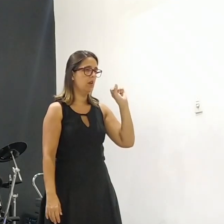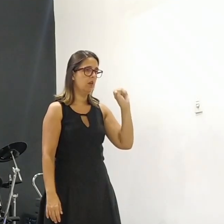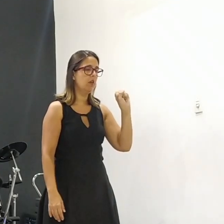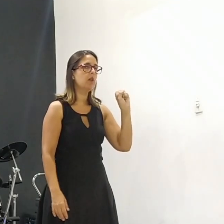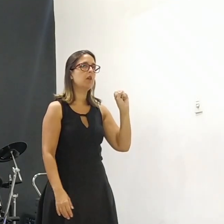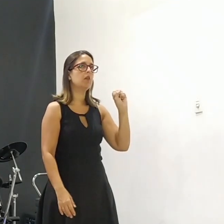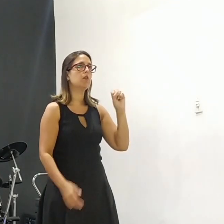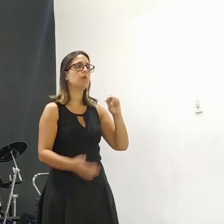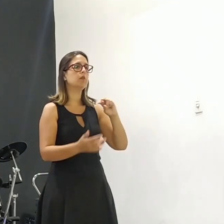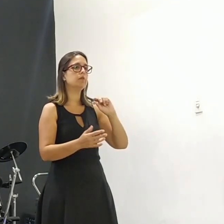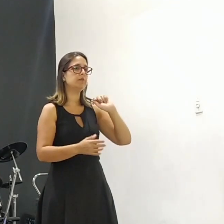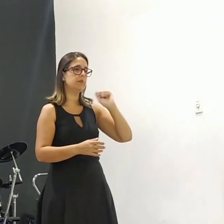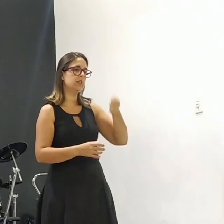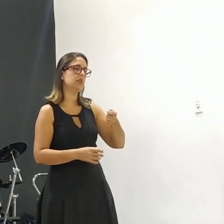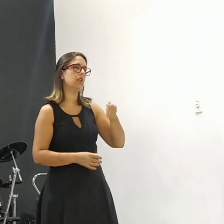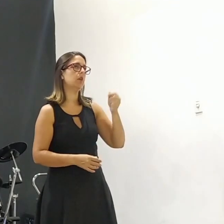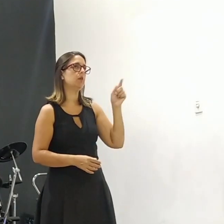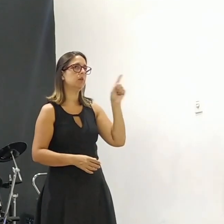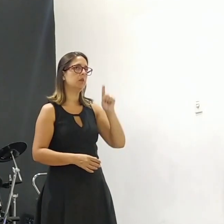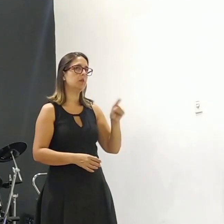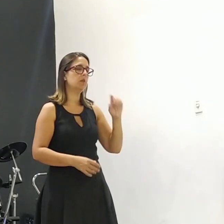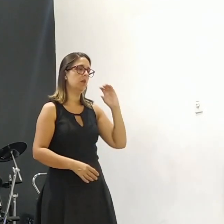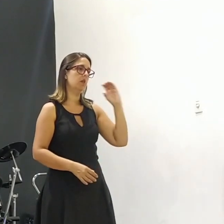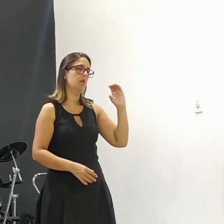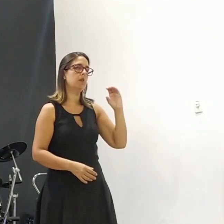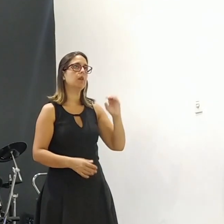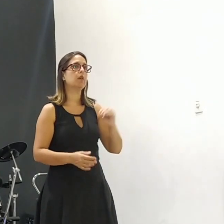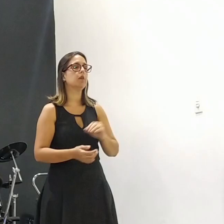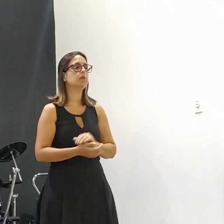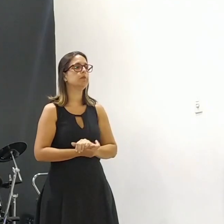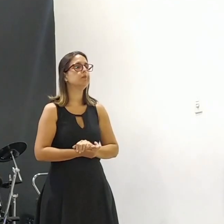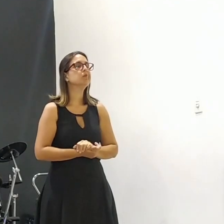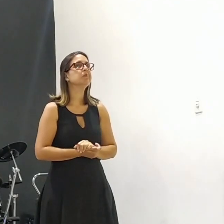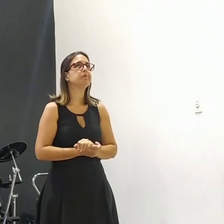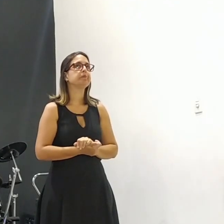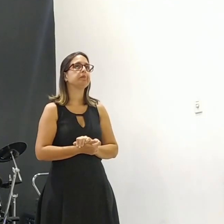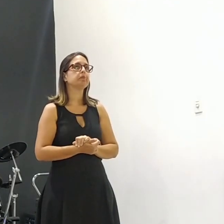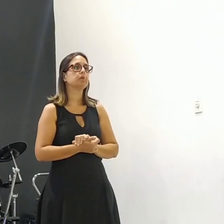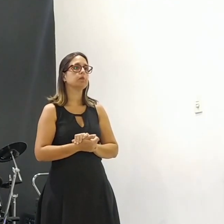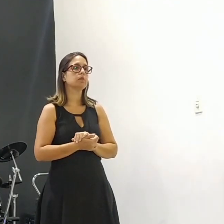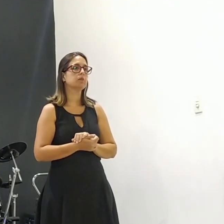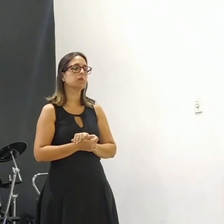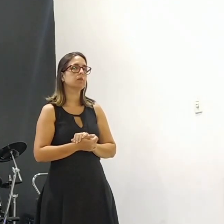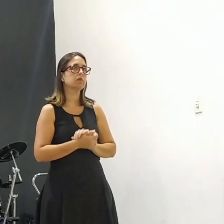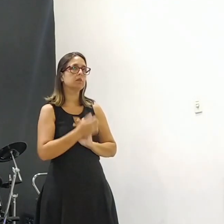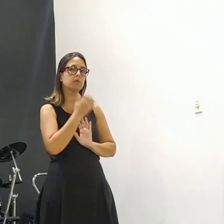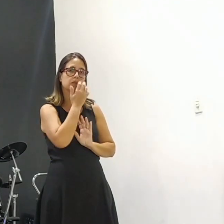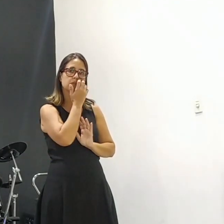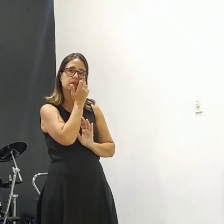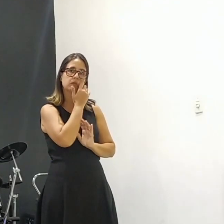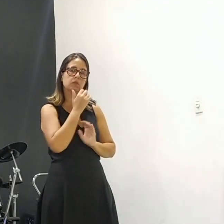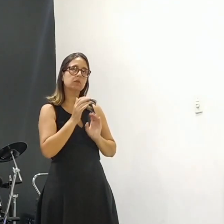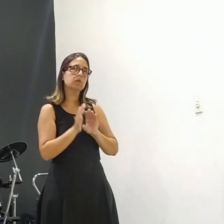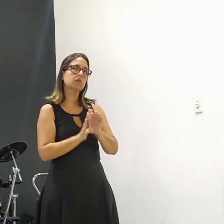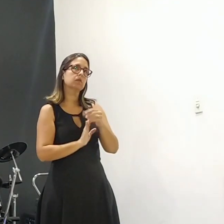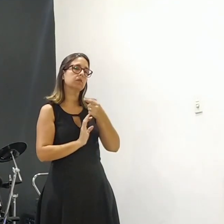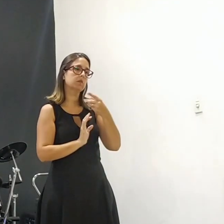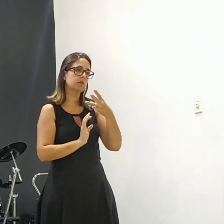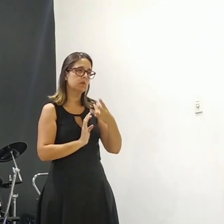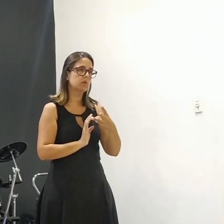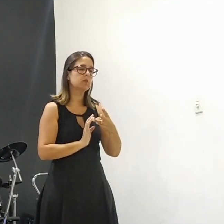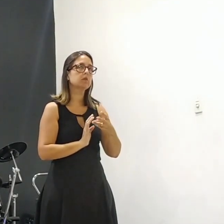Zacarias capítulo 13, versículo de número 1. Olha comigo, Zacarias capítulo 13, versículo